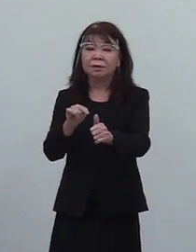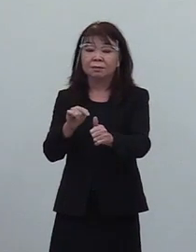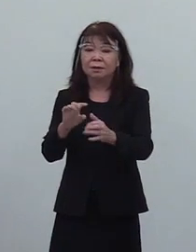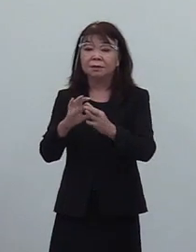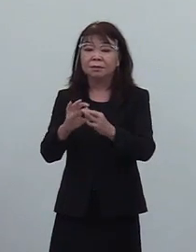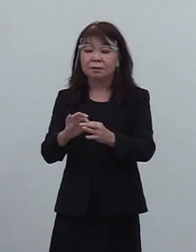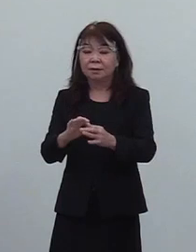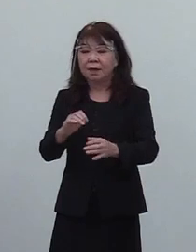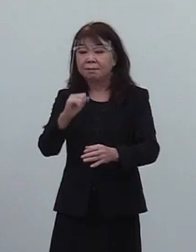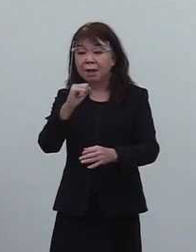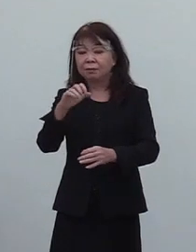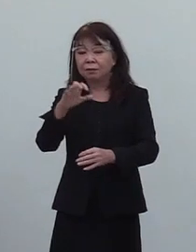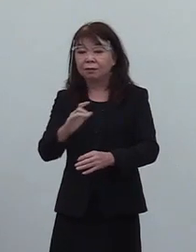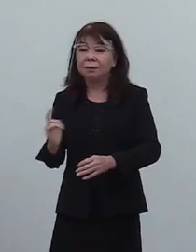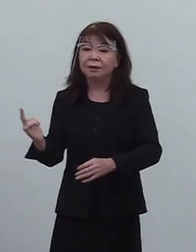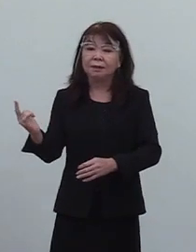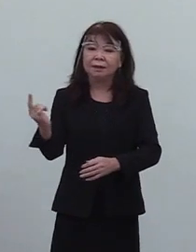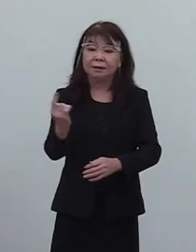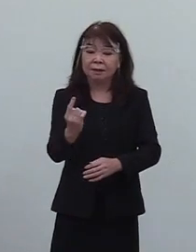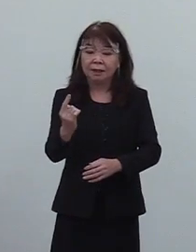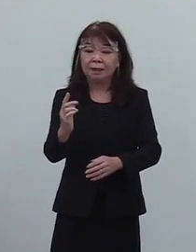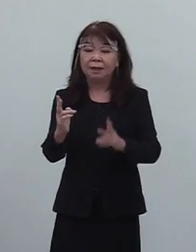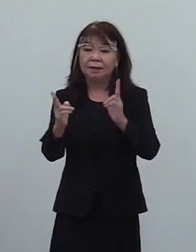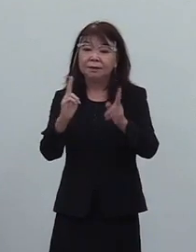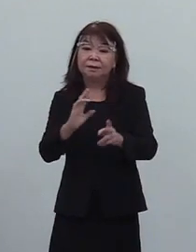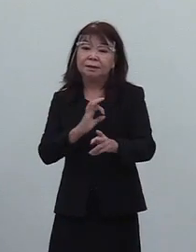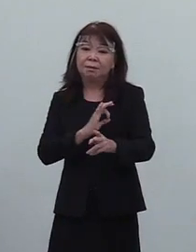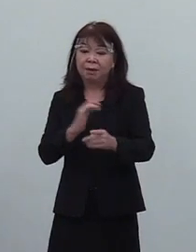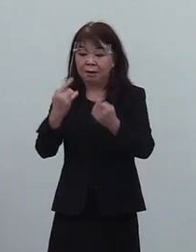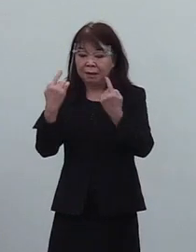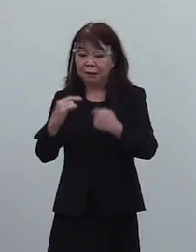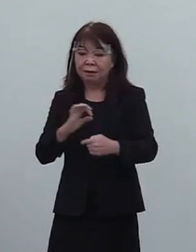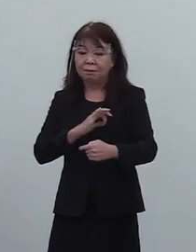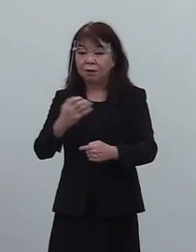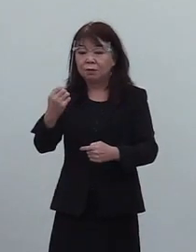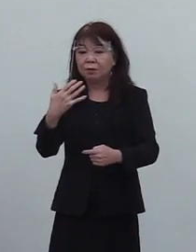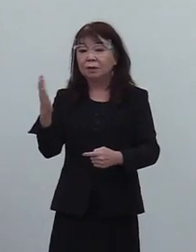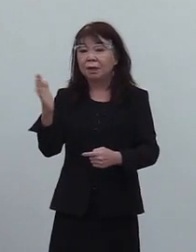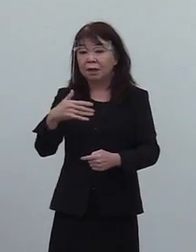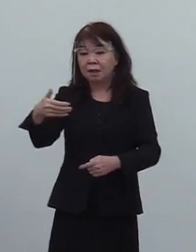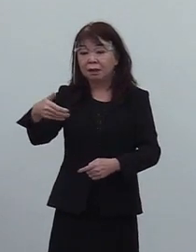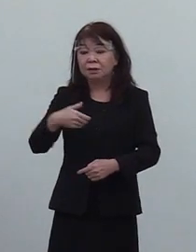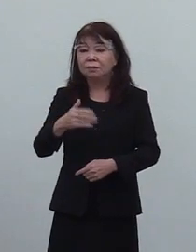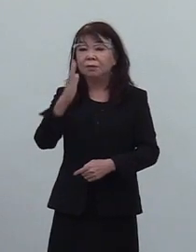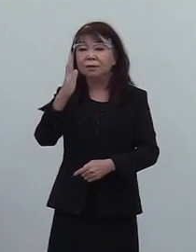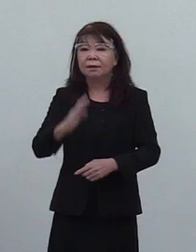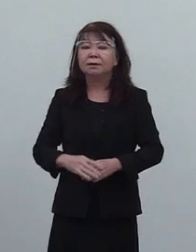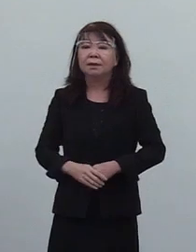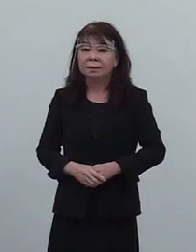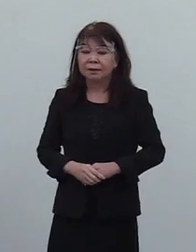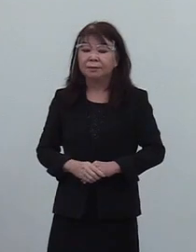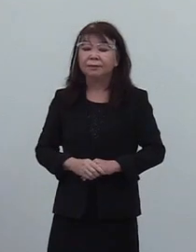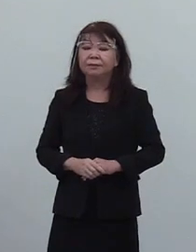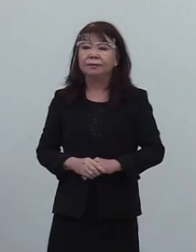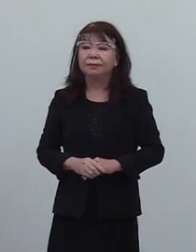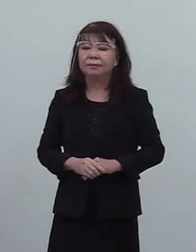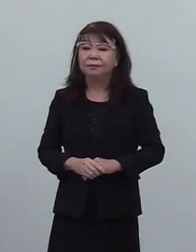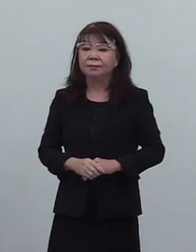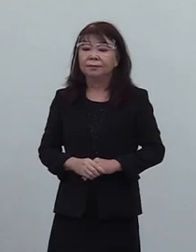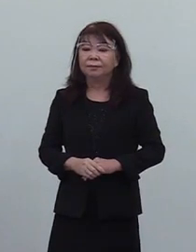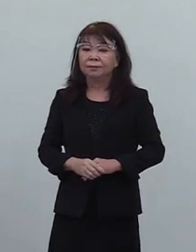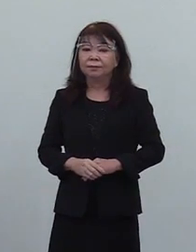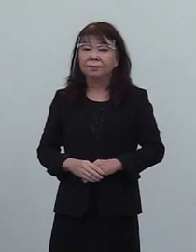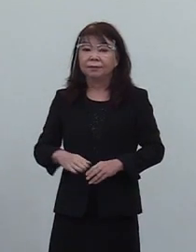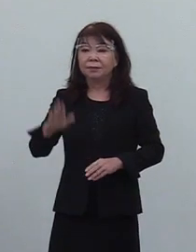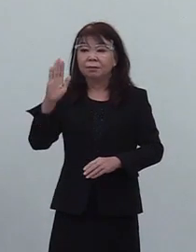ので、後ろのスタンドマイクまでお聞きいただきまして、社名、お名前をおっしゃっていただき、ご質問をお願いいたします。それ